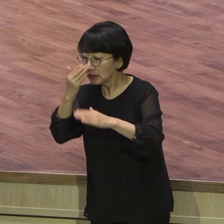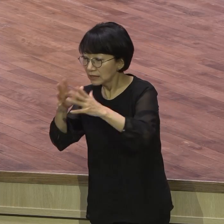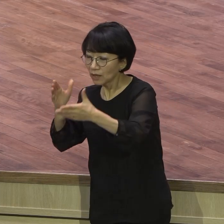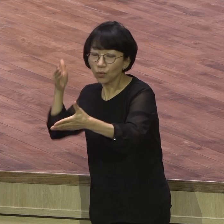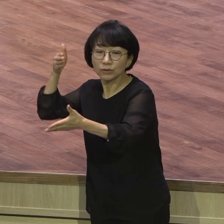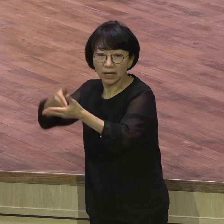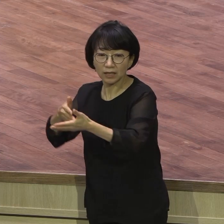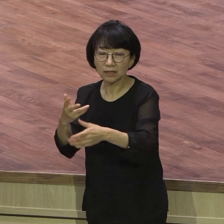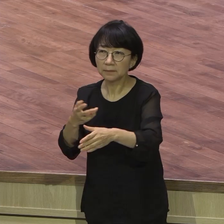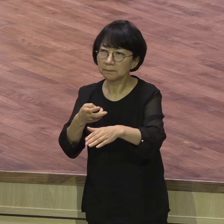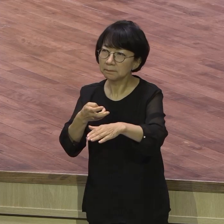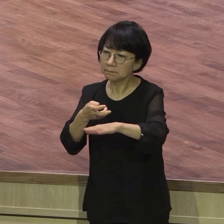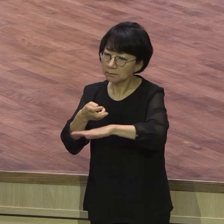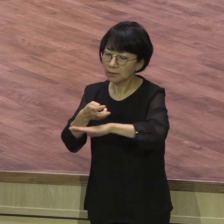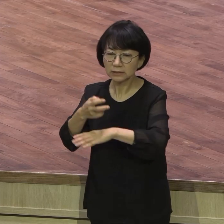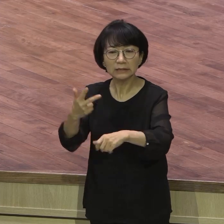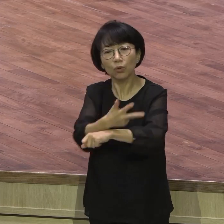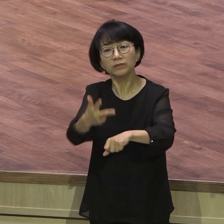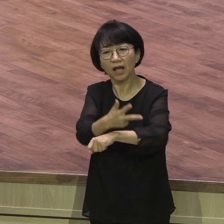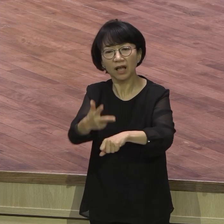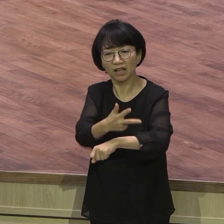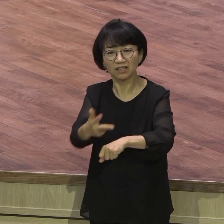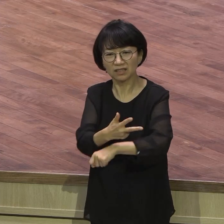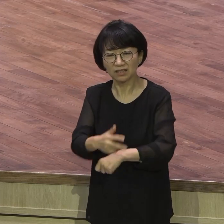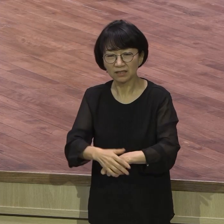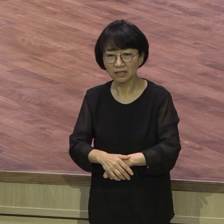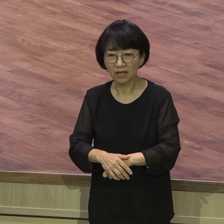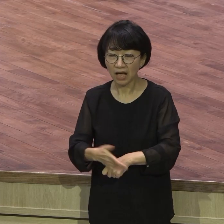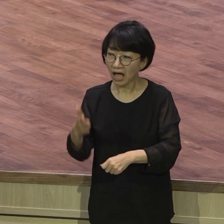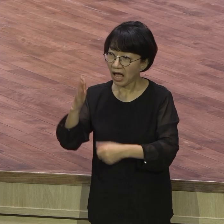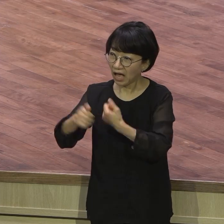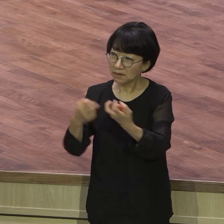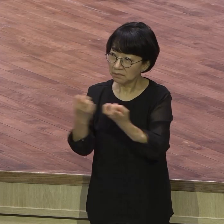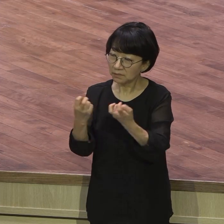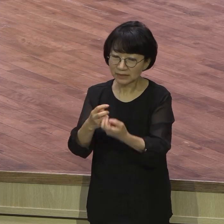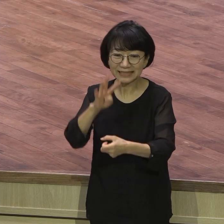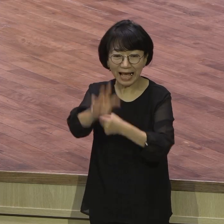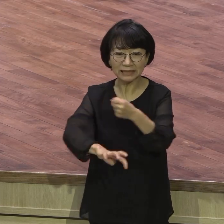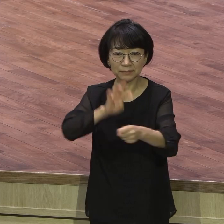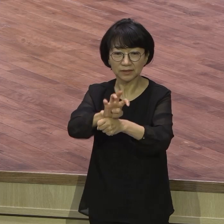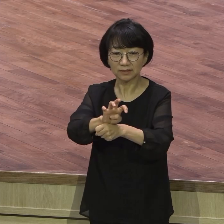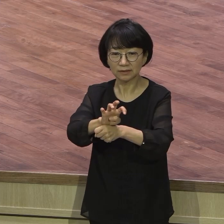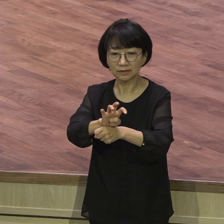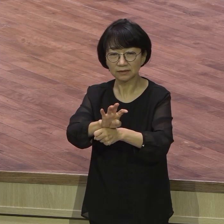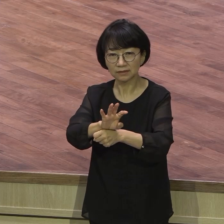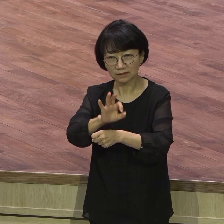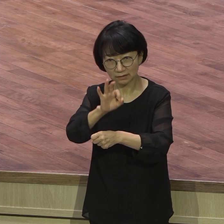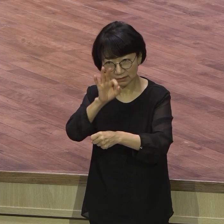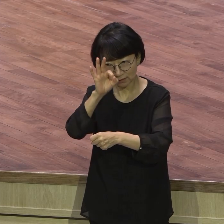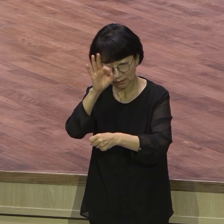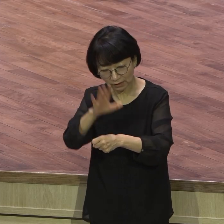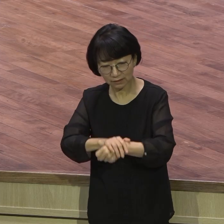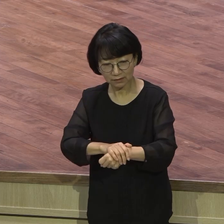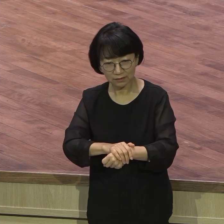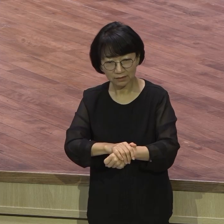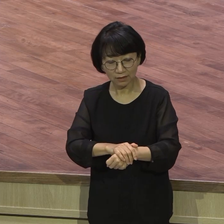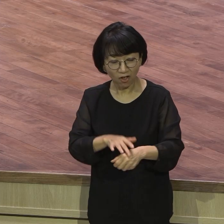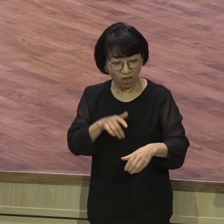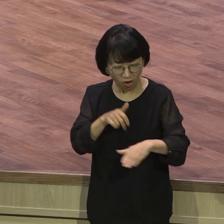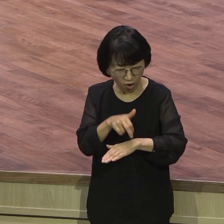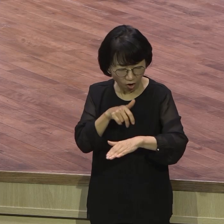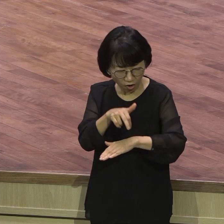버스 타니까 일곱 시간 일곱 시간 버스 타니까 일곱 시간 가는데 하나 40년을 땡땡 돌려 그러서라도 일주일이면